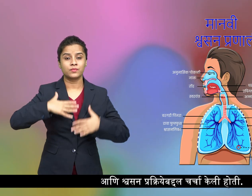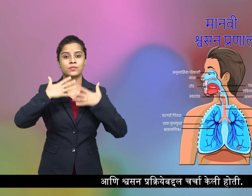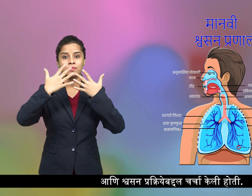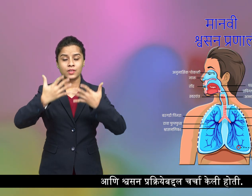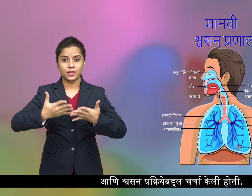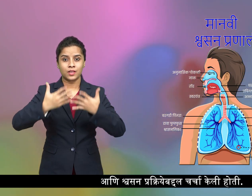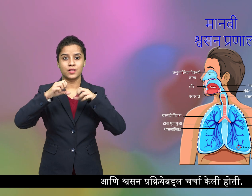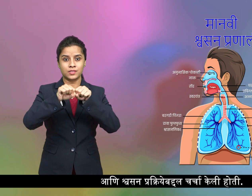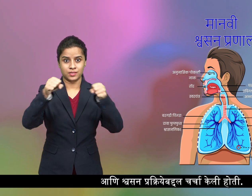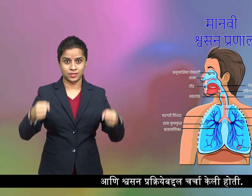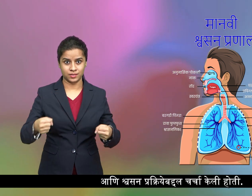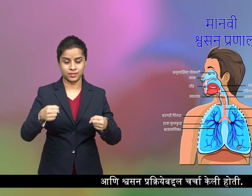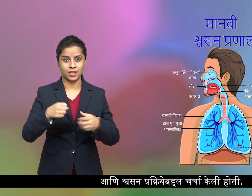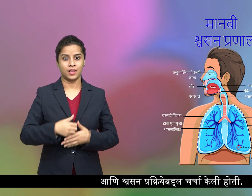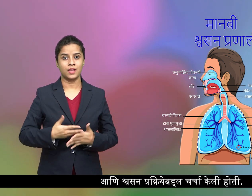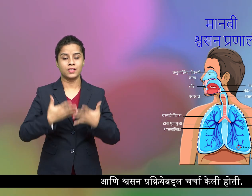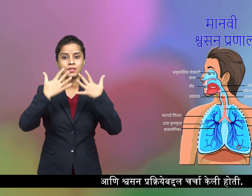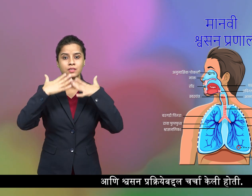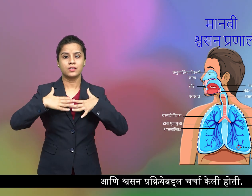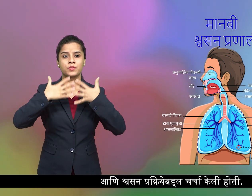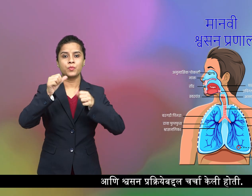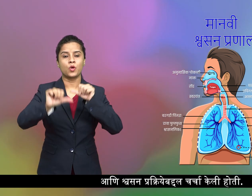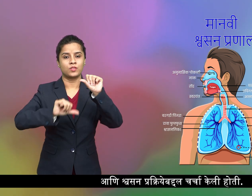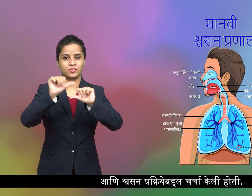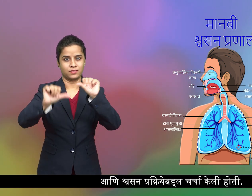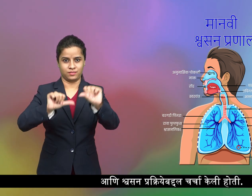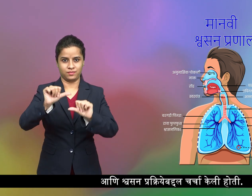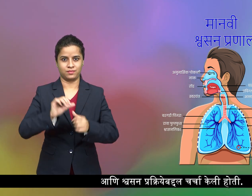आणि श्वसन प्रक्रियेबद्दल चर्चा केली होती.